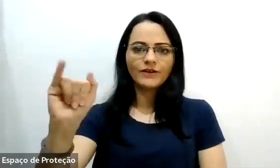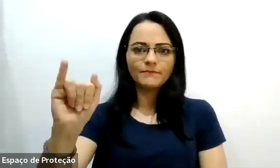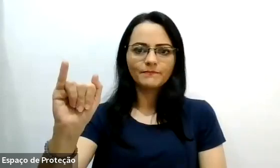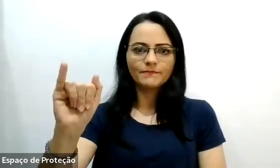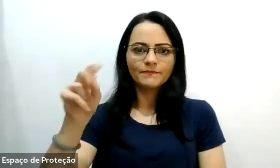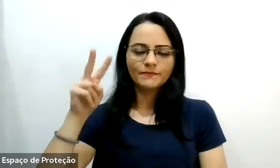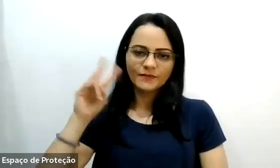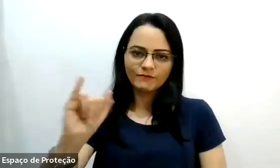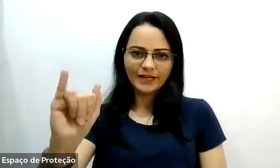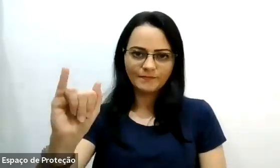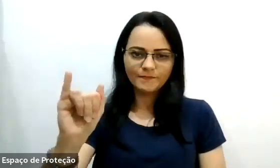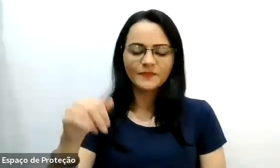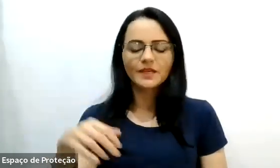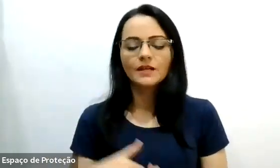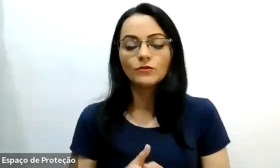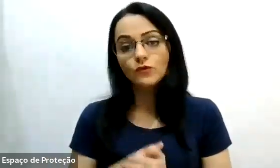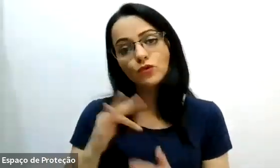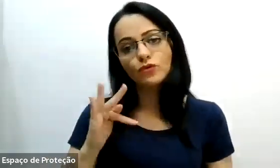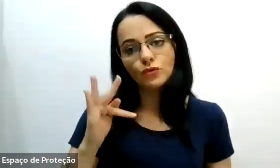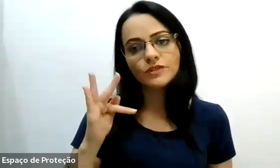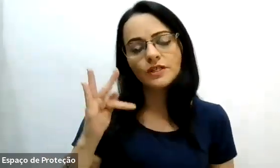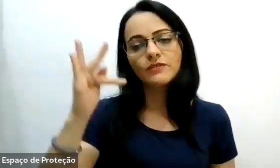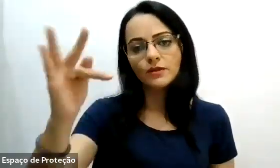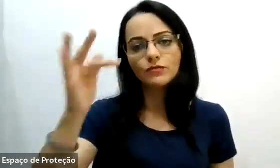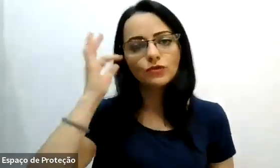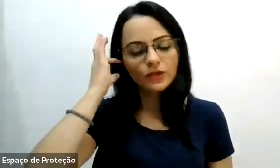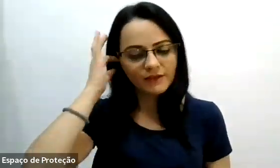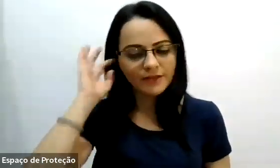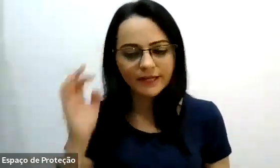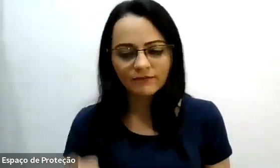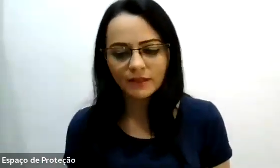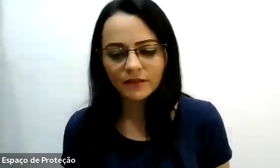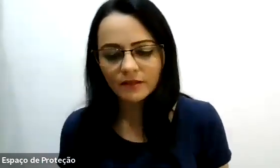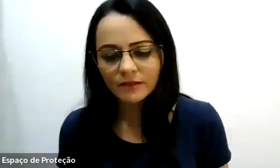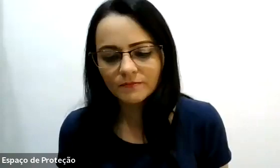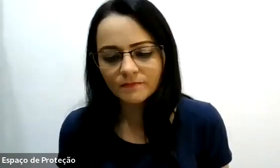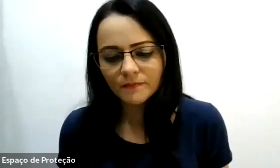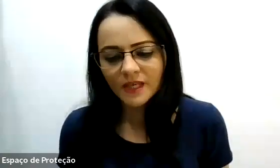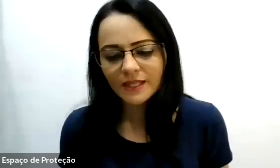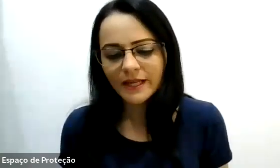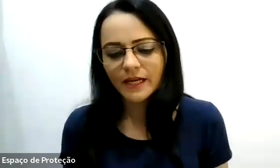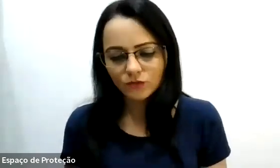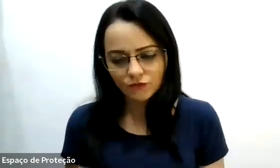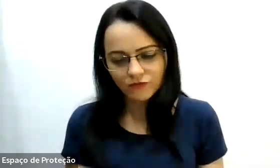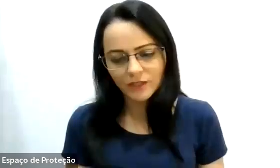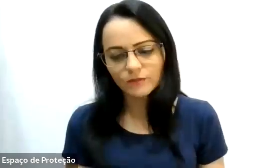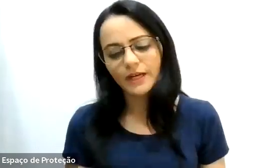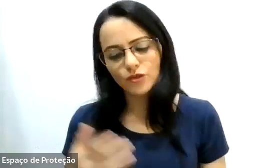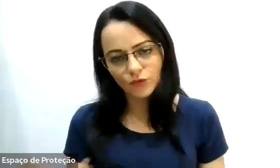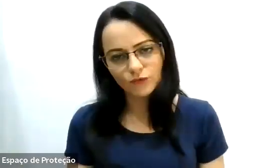Vai. Vai. No futuro. Significa que no futuro ela vai ficar grávida. E dará à luz um filho. Aí, de novo,